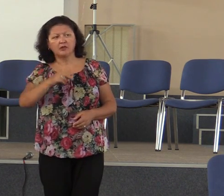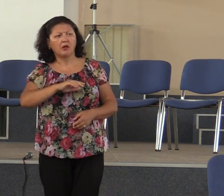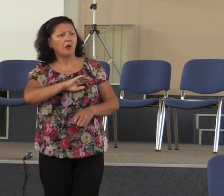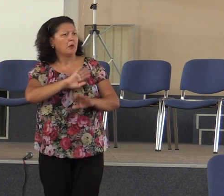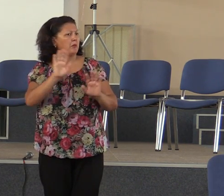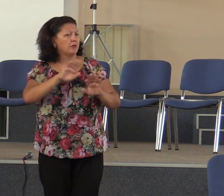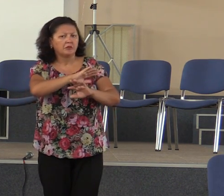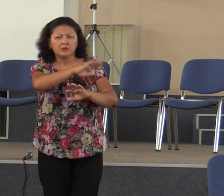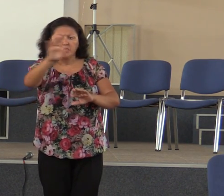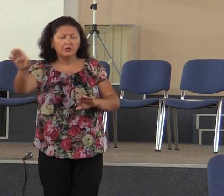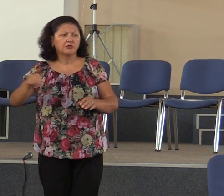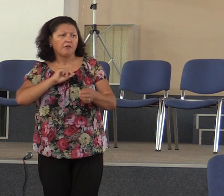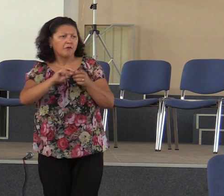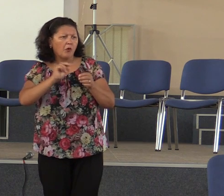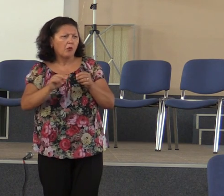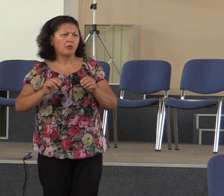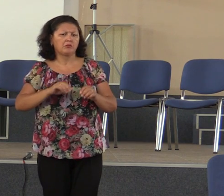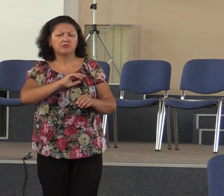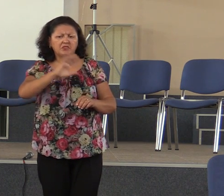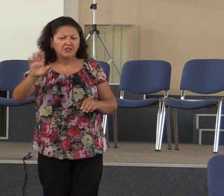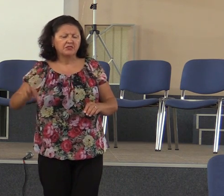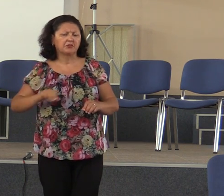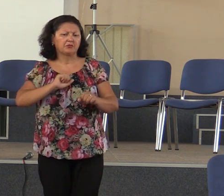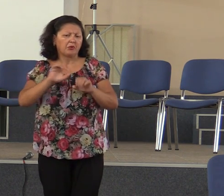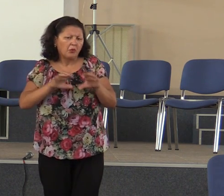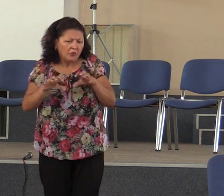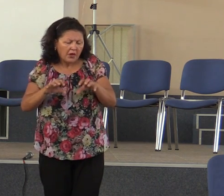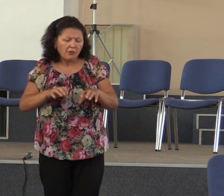cutremurul. Și Biblia spune că